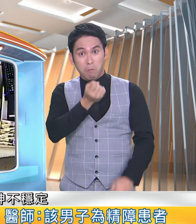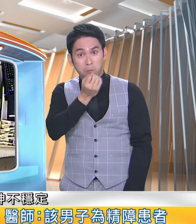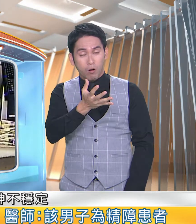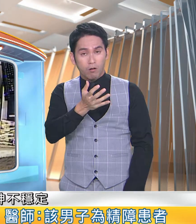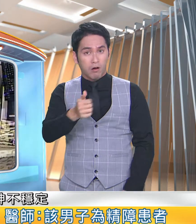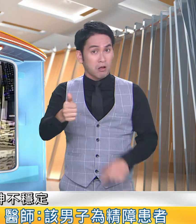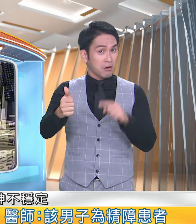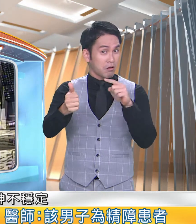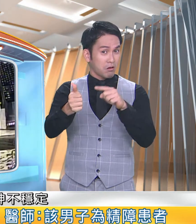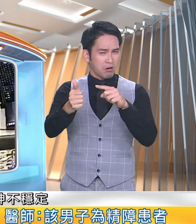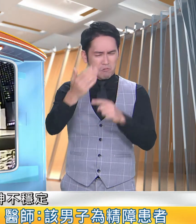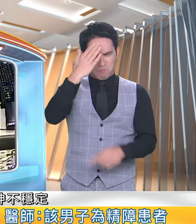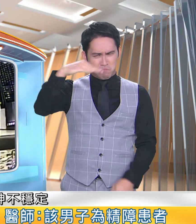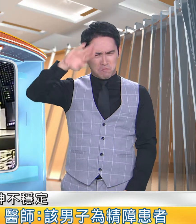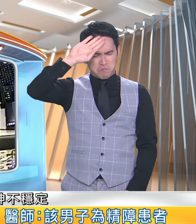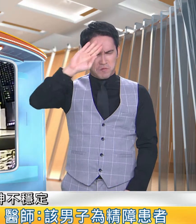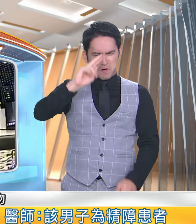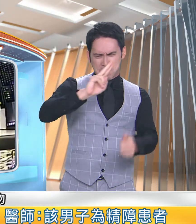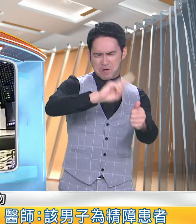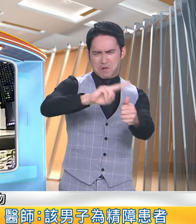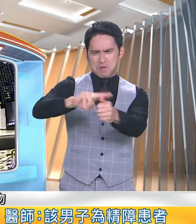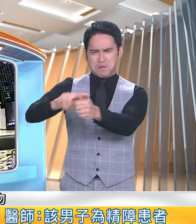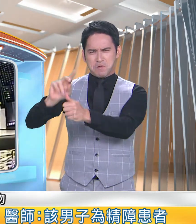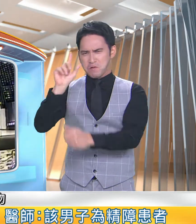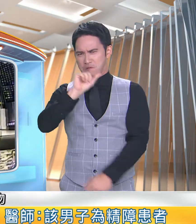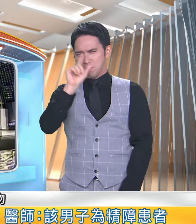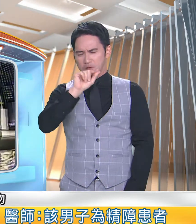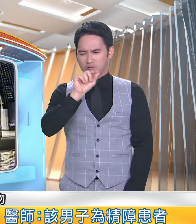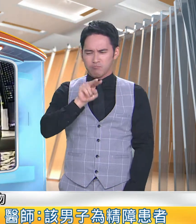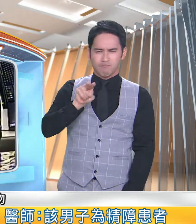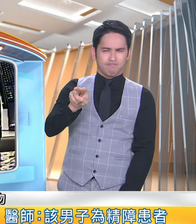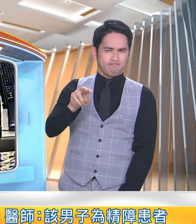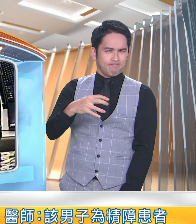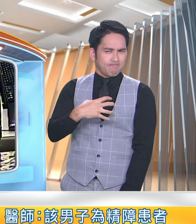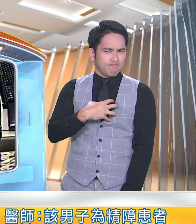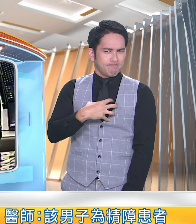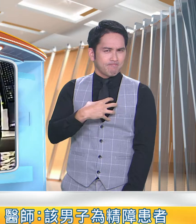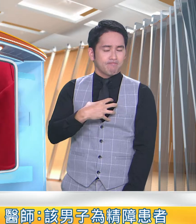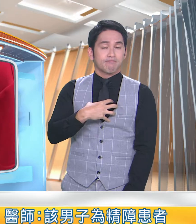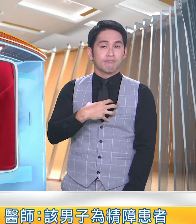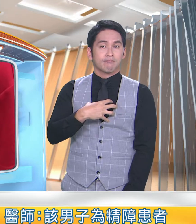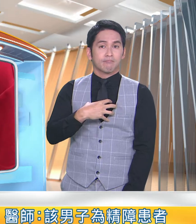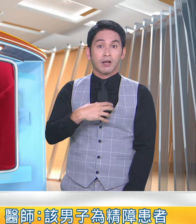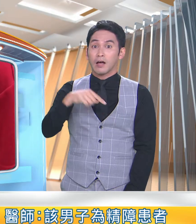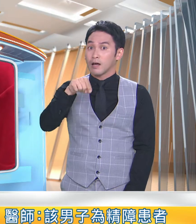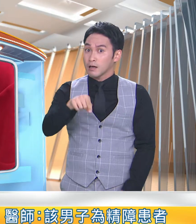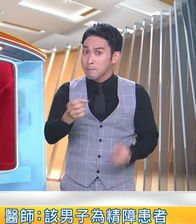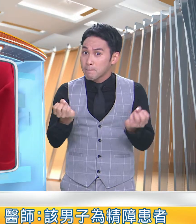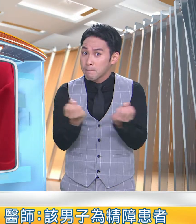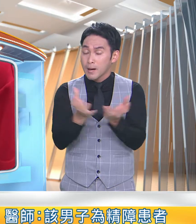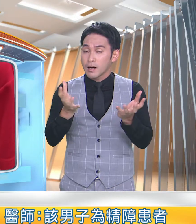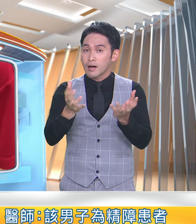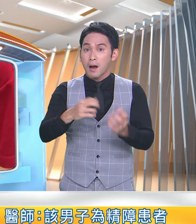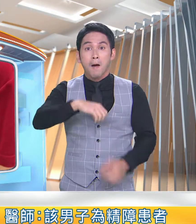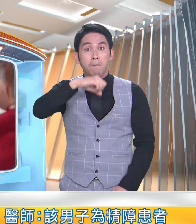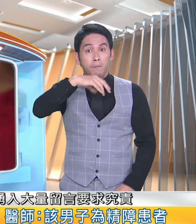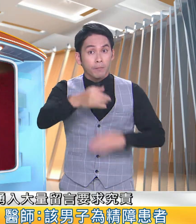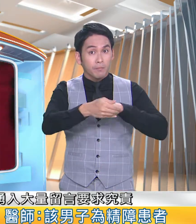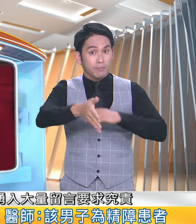不稳定，是地方上的头痛人物。而事件发生之后，县长潘孟安